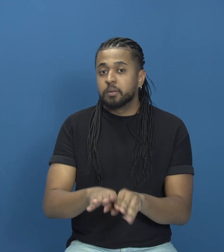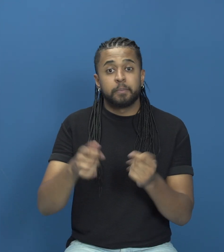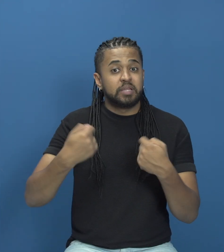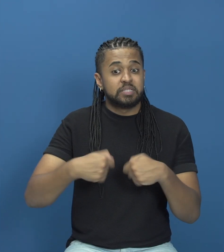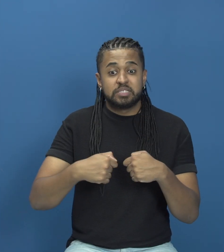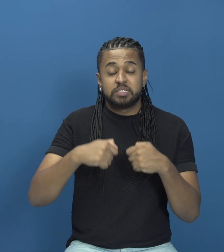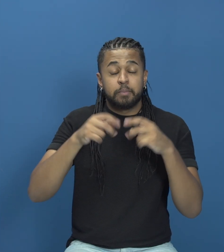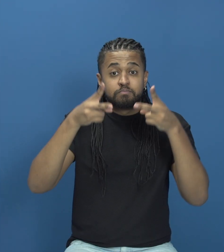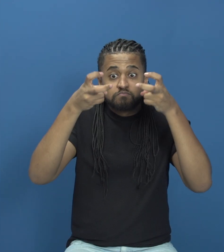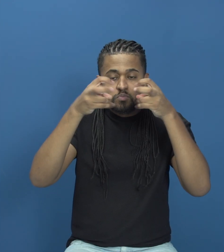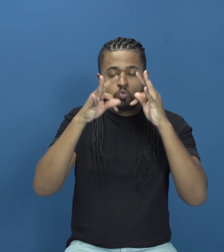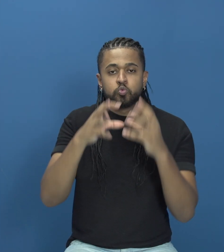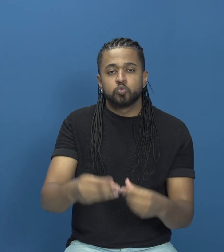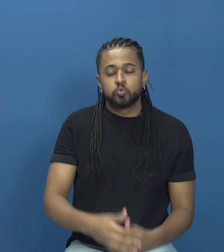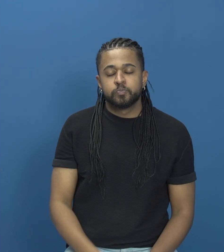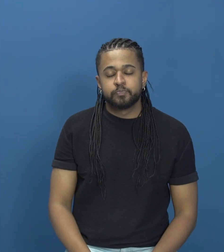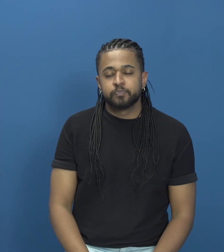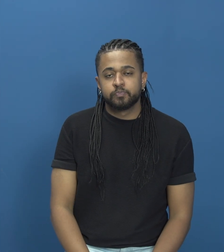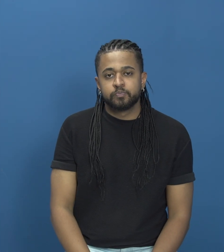plenamente legíveis.